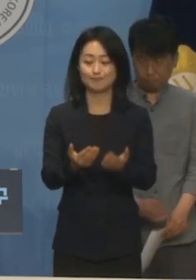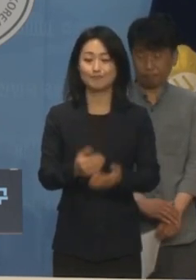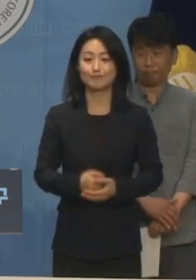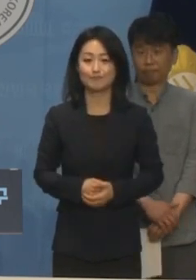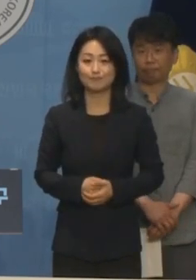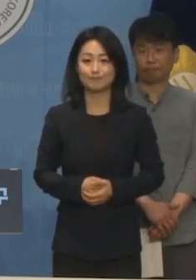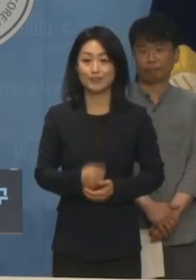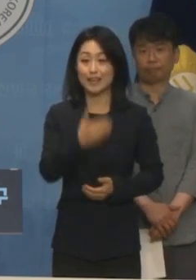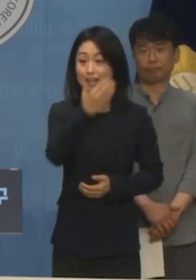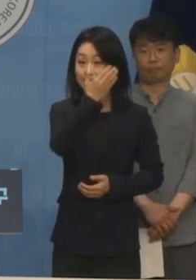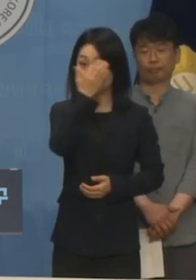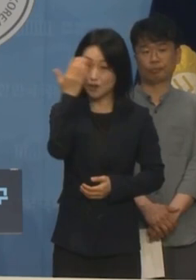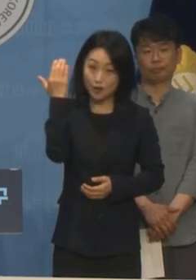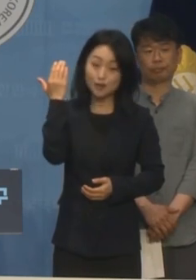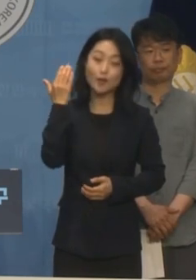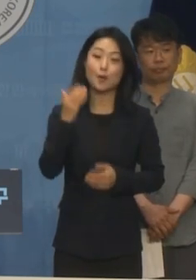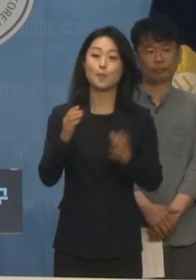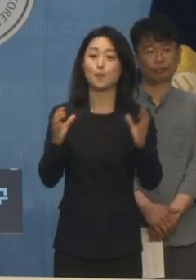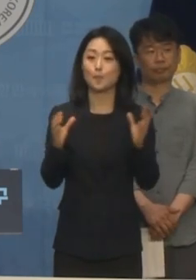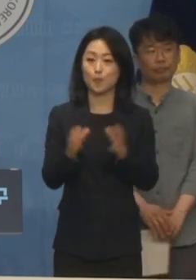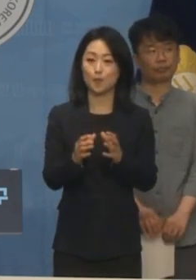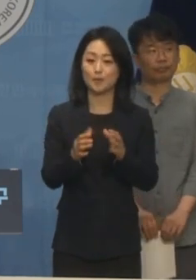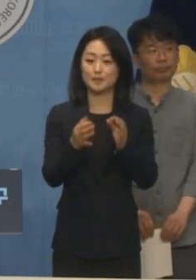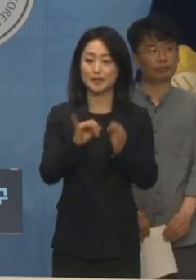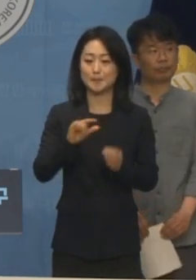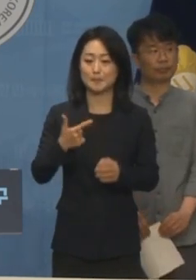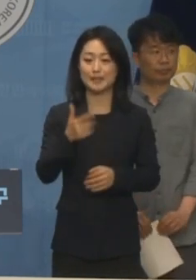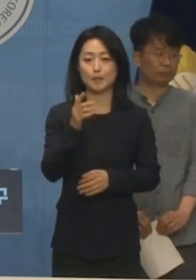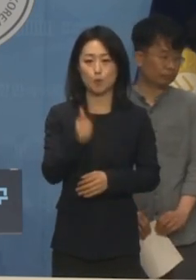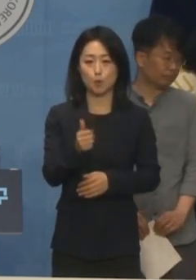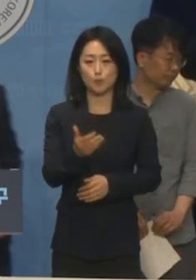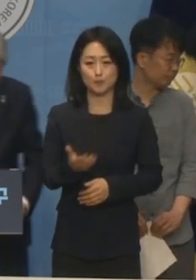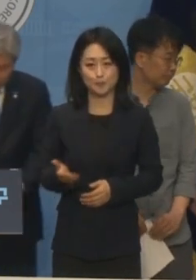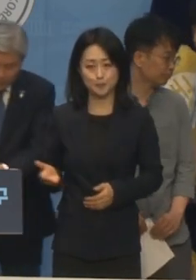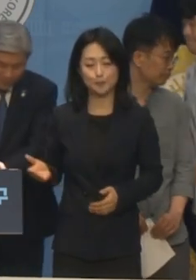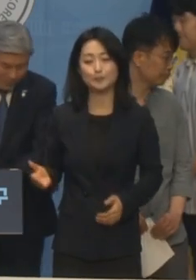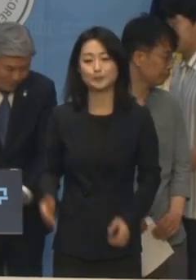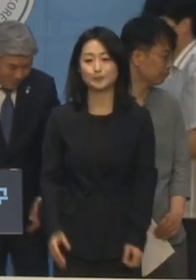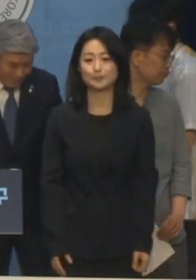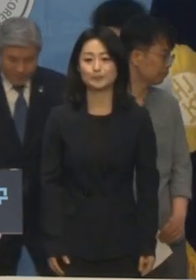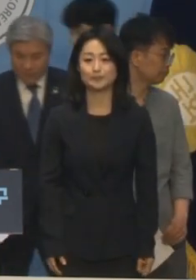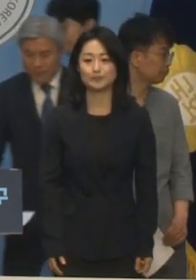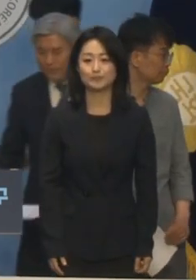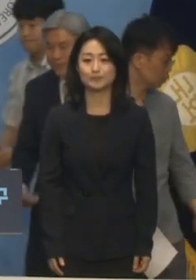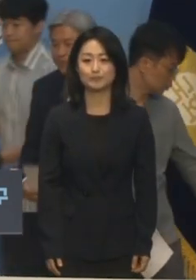기후변화 청년모임 비교위부 상임대표이신 김민 대표님 말씀 듣겠습니다.